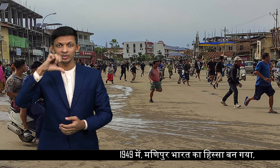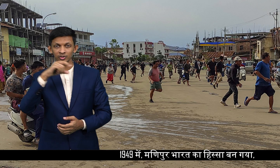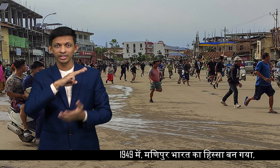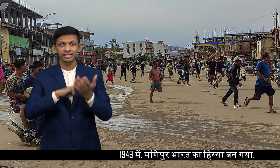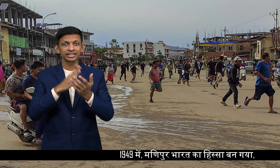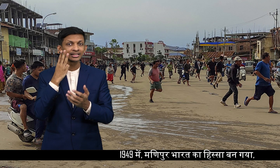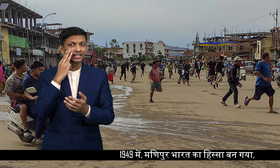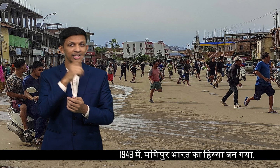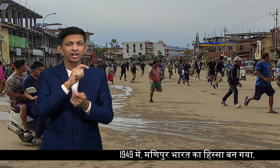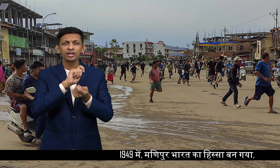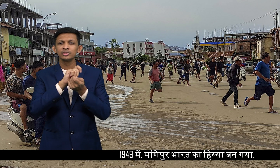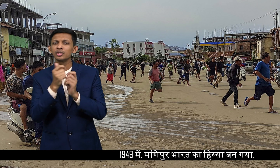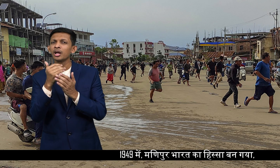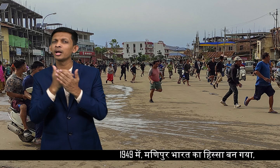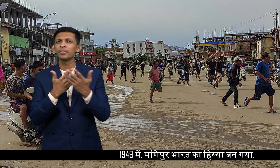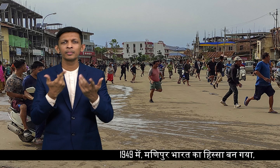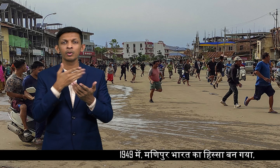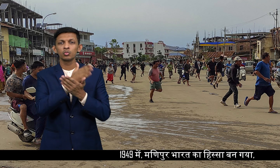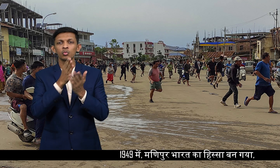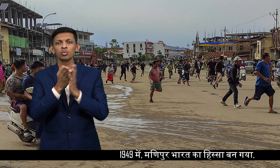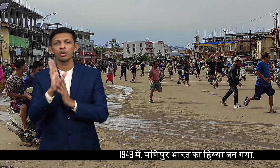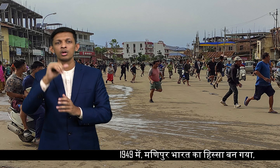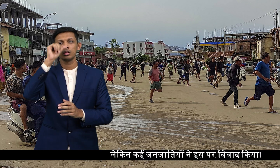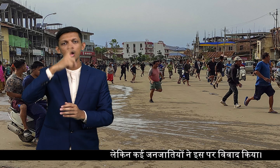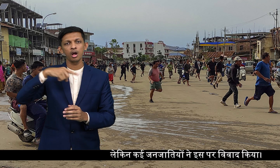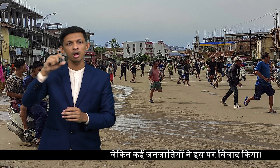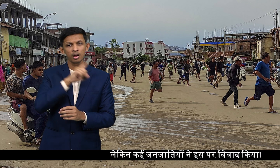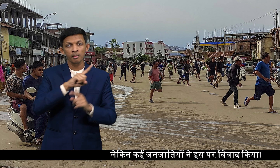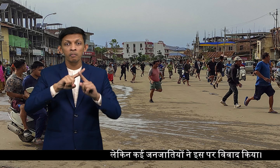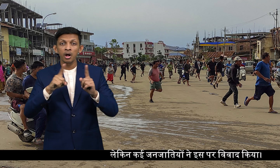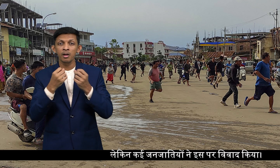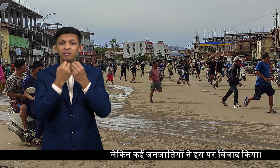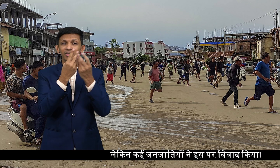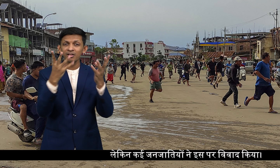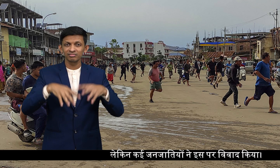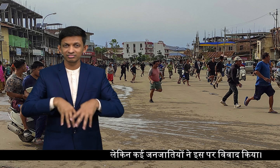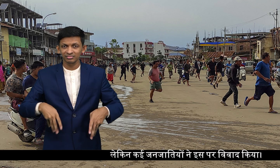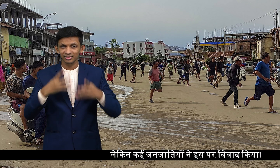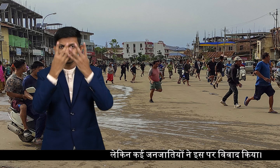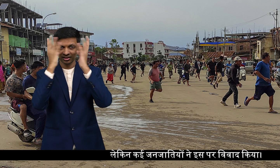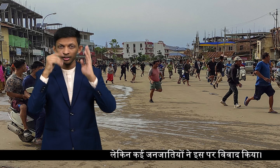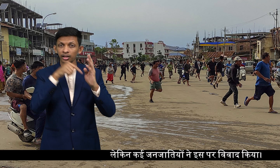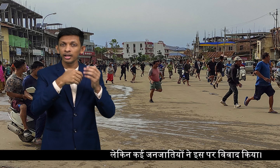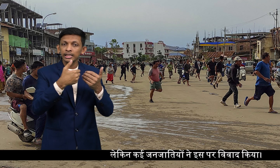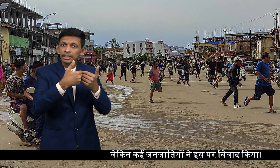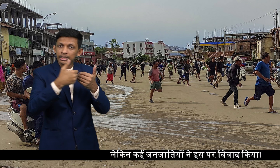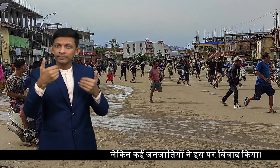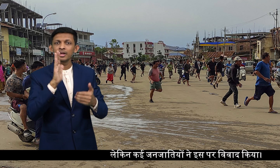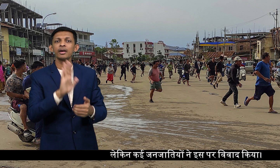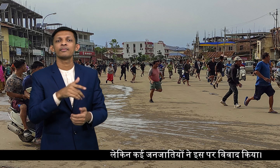1949 में मणिपुर भारत का हिस्सा बन गया, लेकिन कई जनजातियों ने इस पर